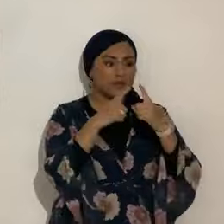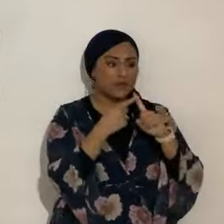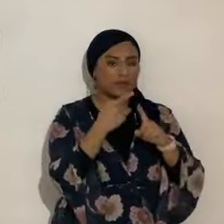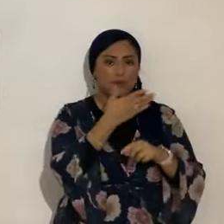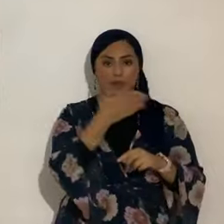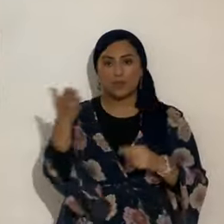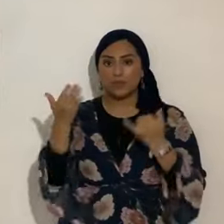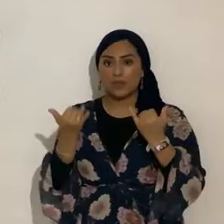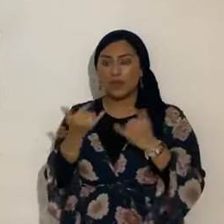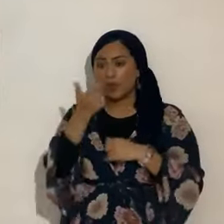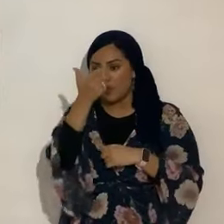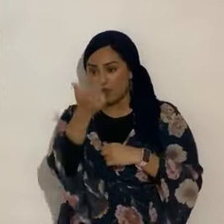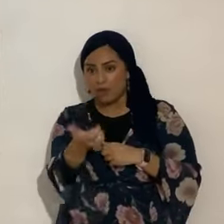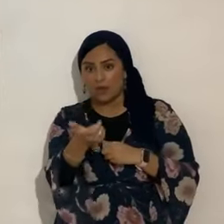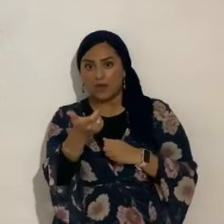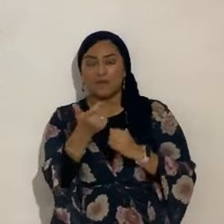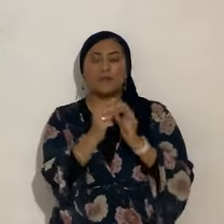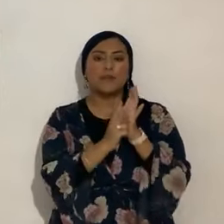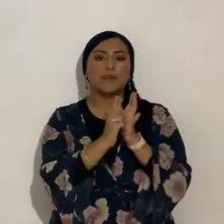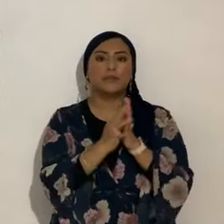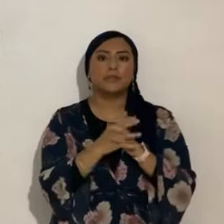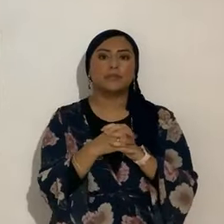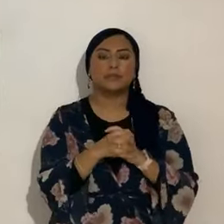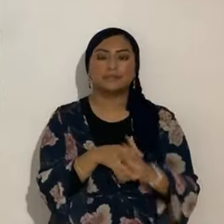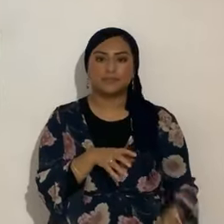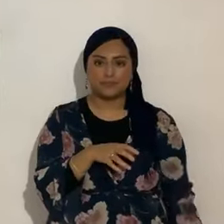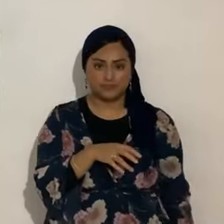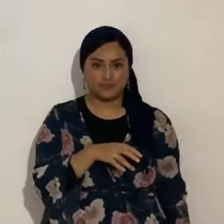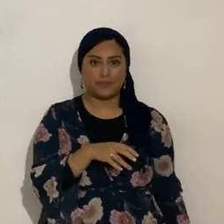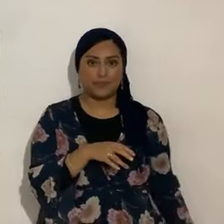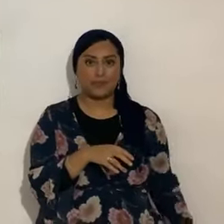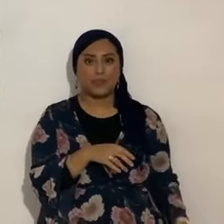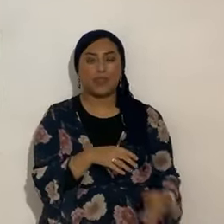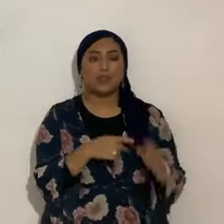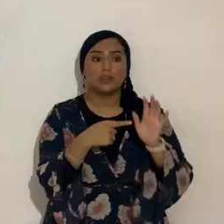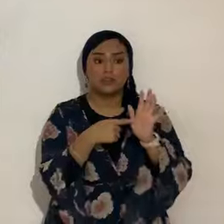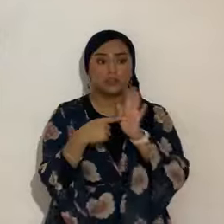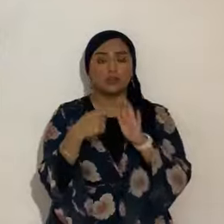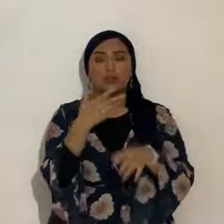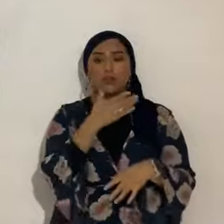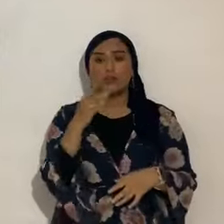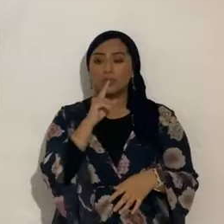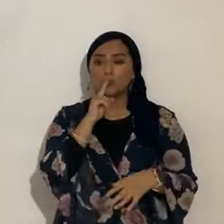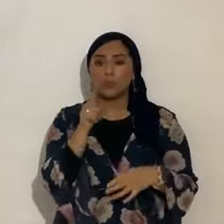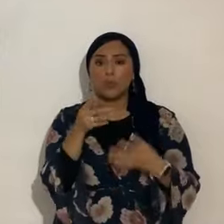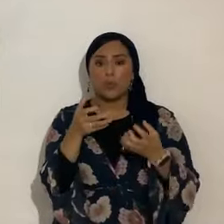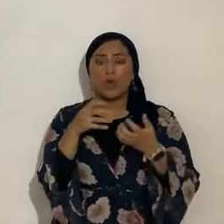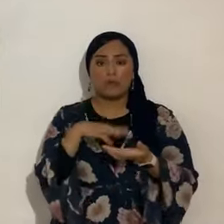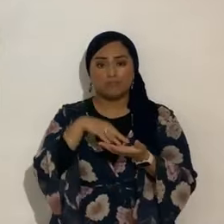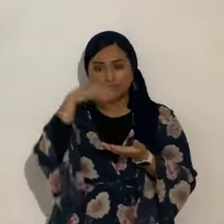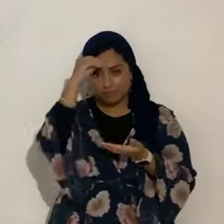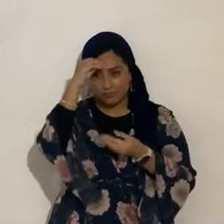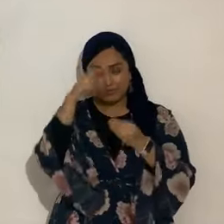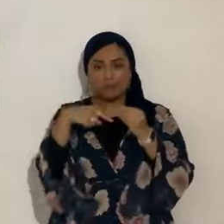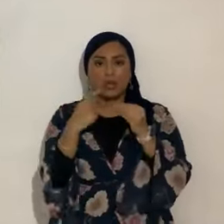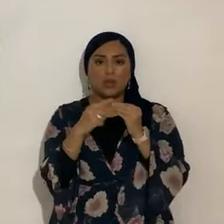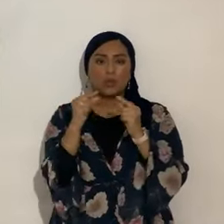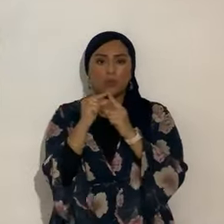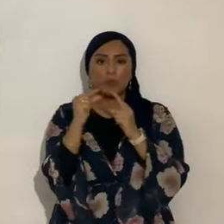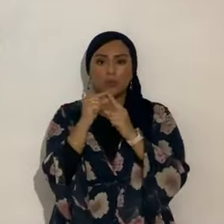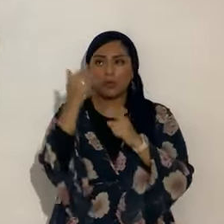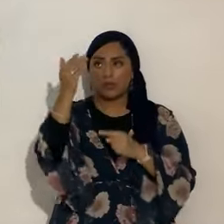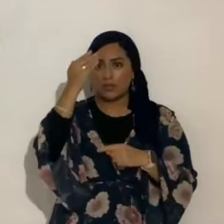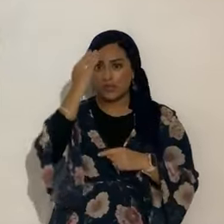están viendo ahora este tema o que han visto los últimos temas, ¿sí? Porque están demostrando su interés por aprender de la palabra del